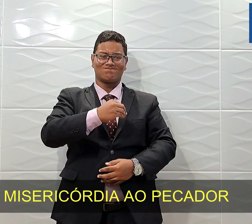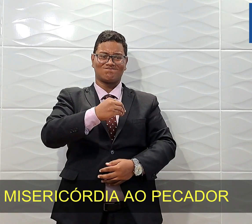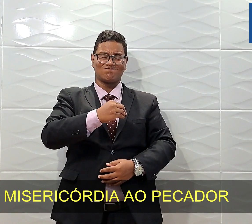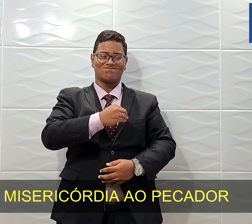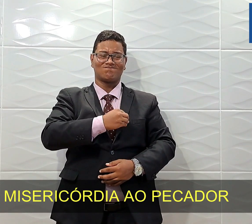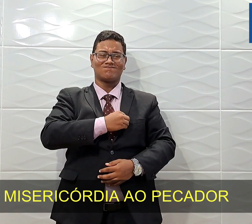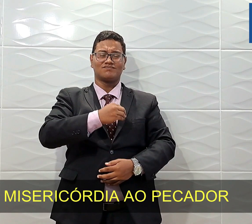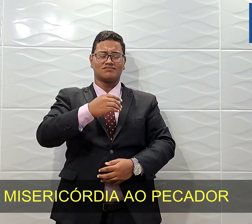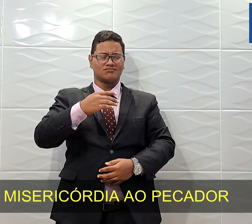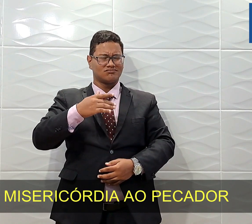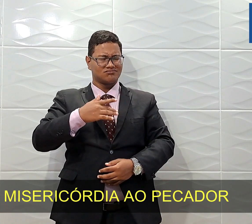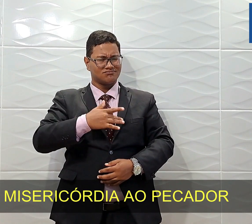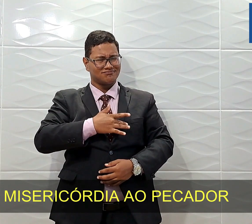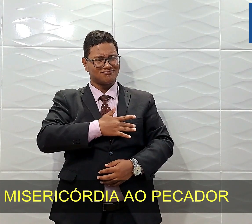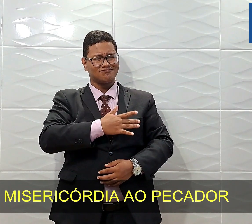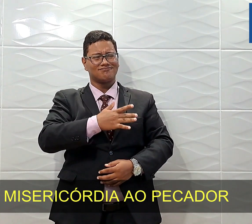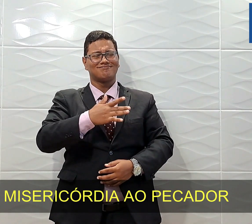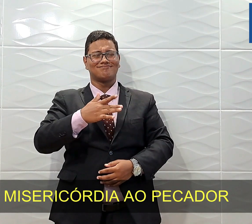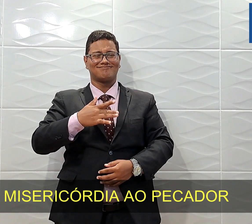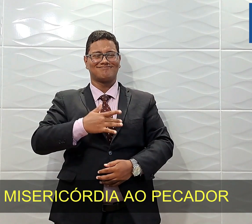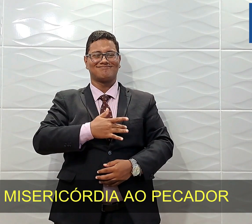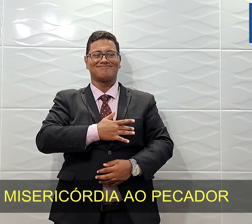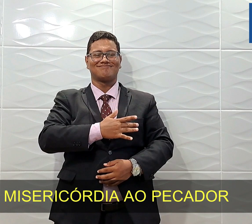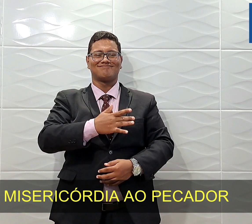Misericórdia ao pecador